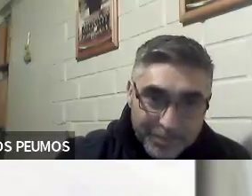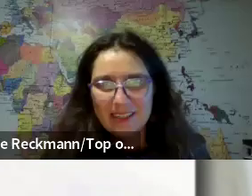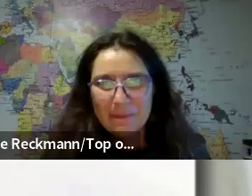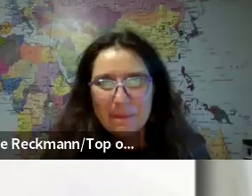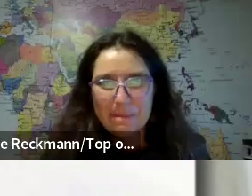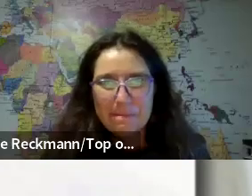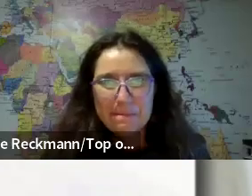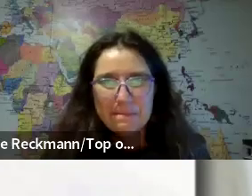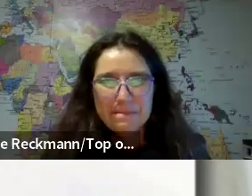bienvenida, Cata.